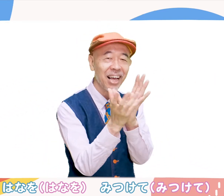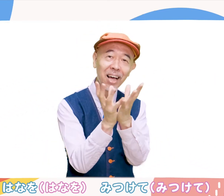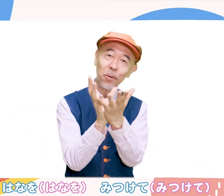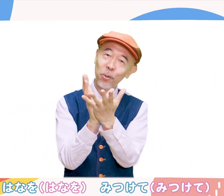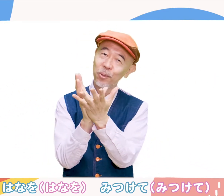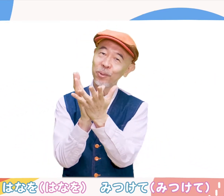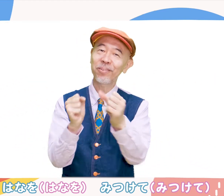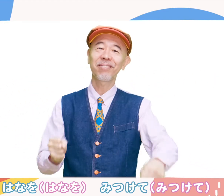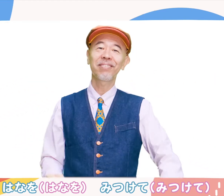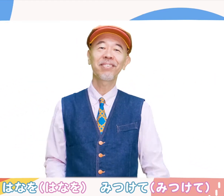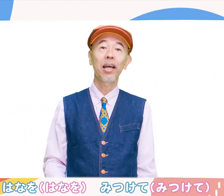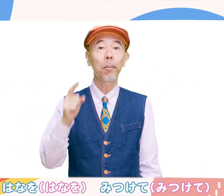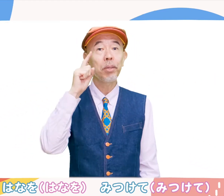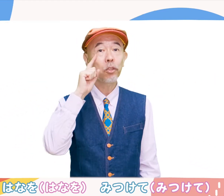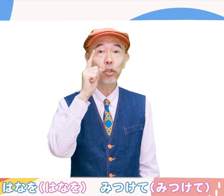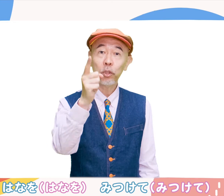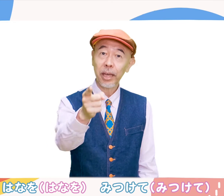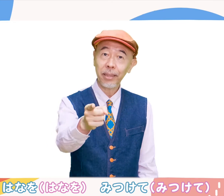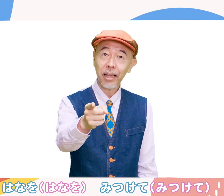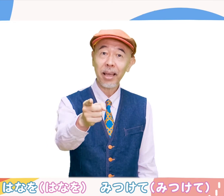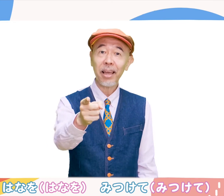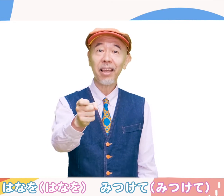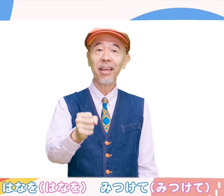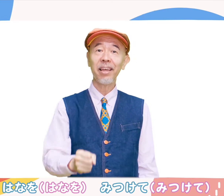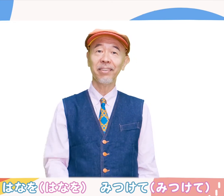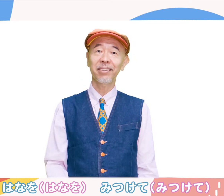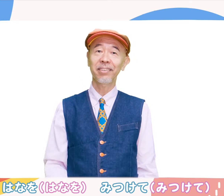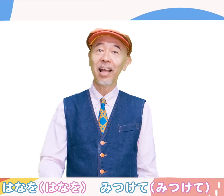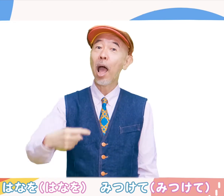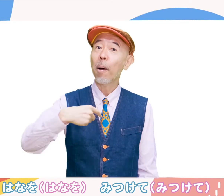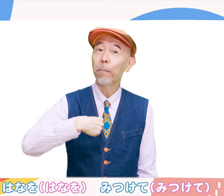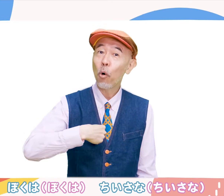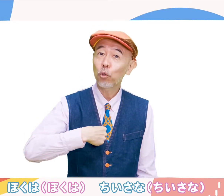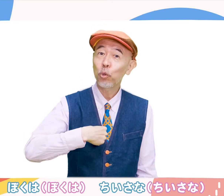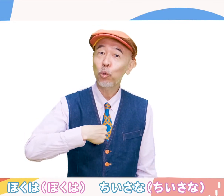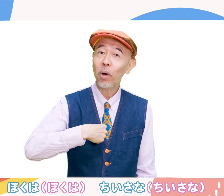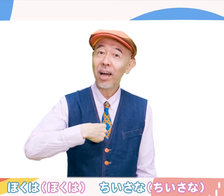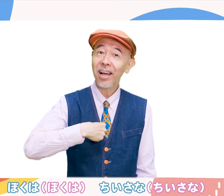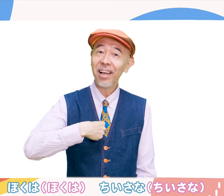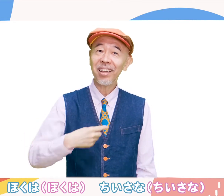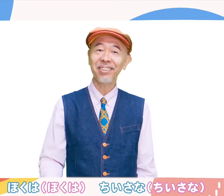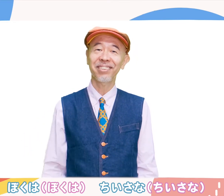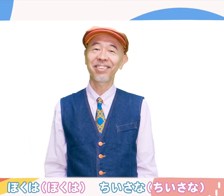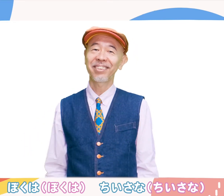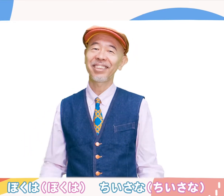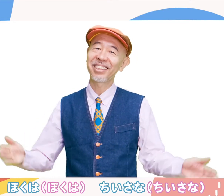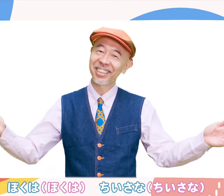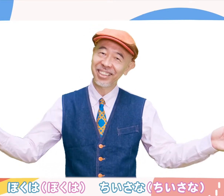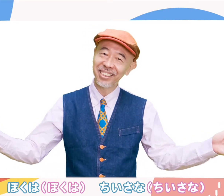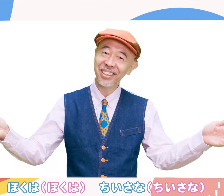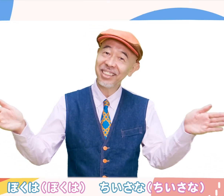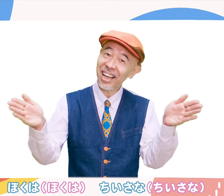花を見つけて、僕は小さ